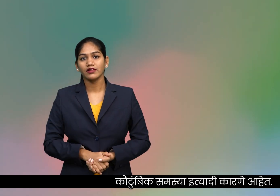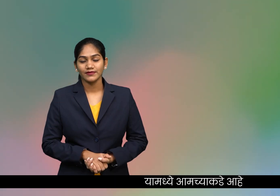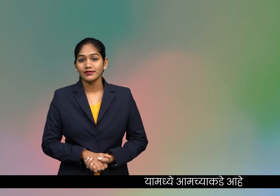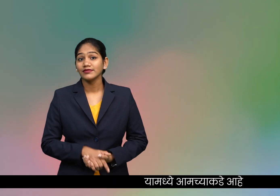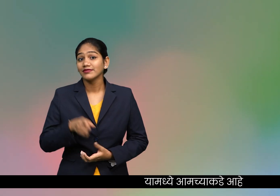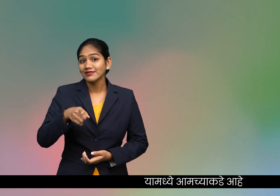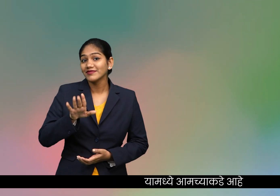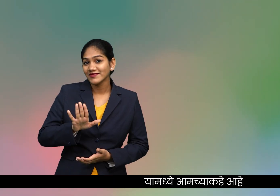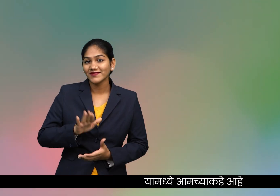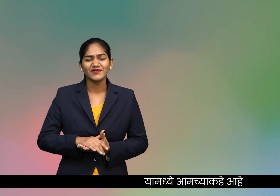यामध्ये आमच्याकडे